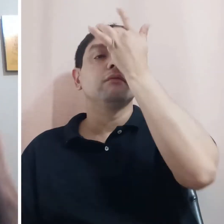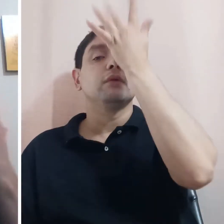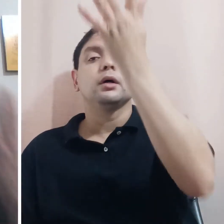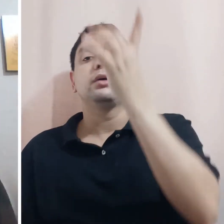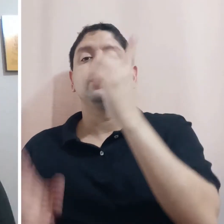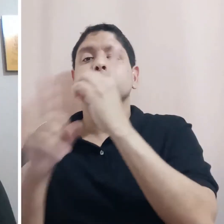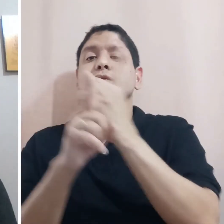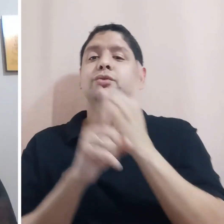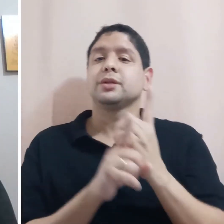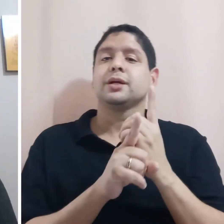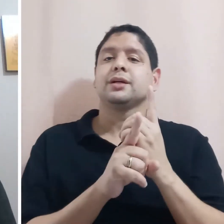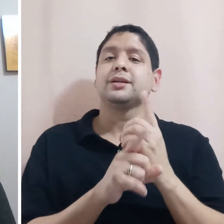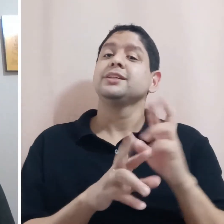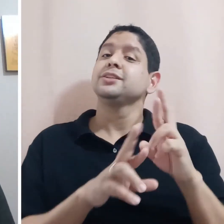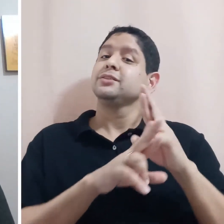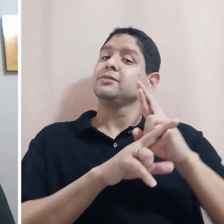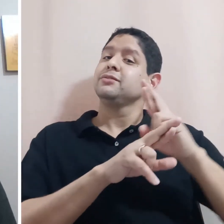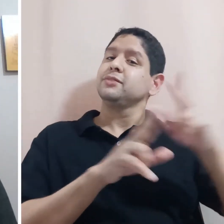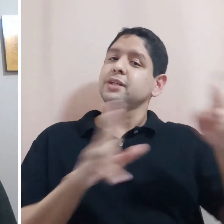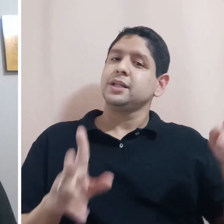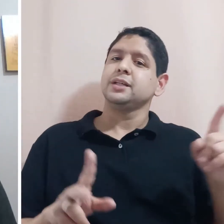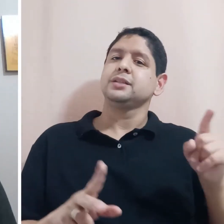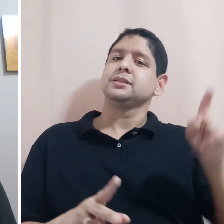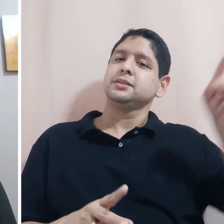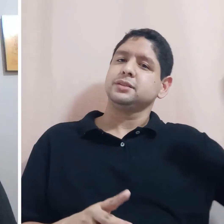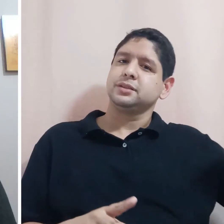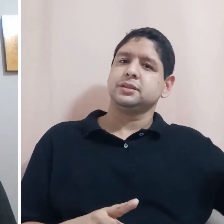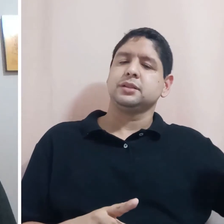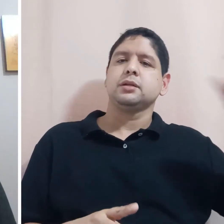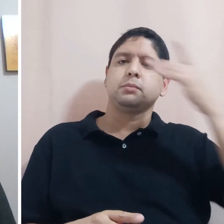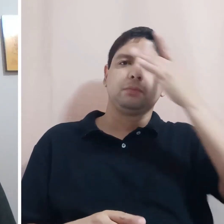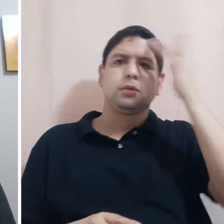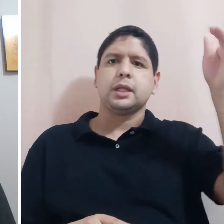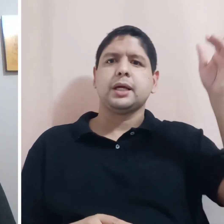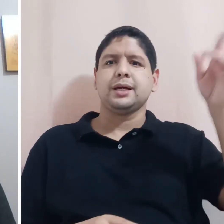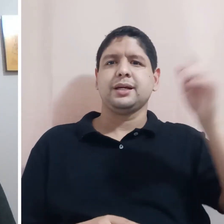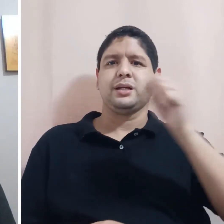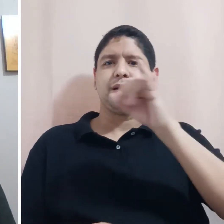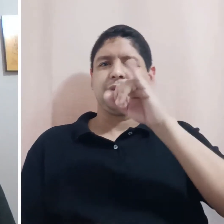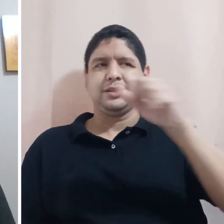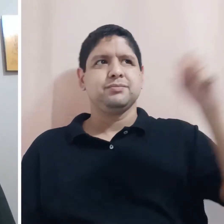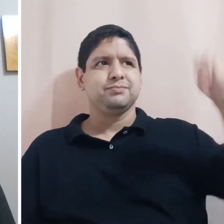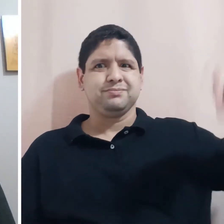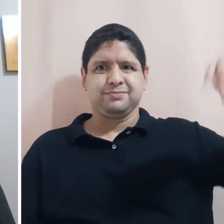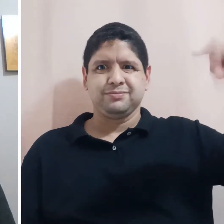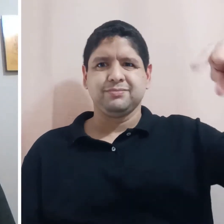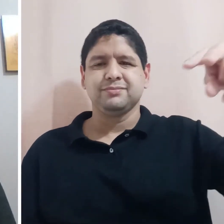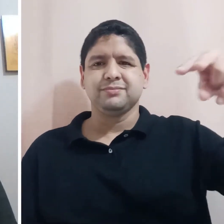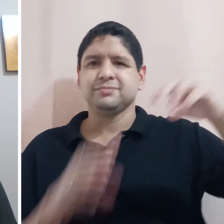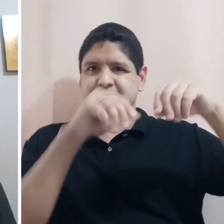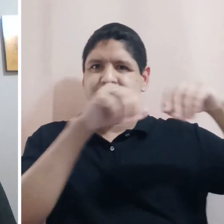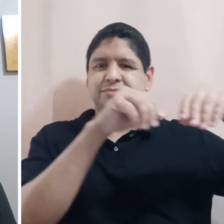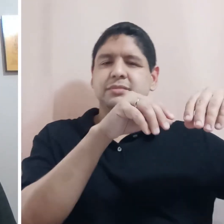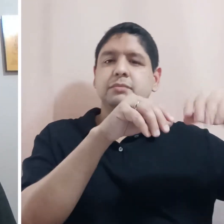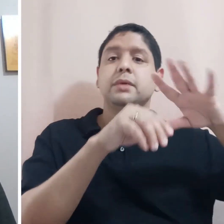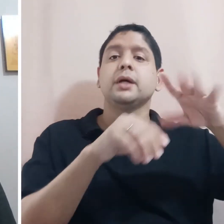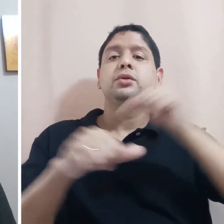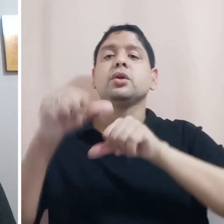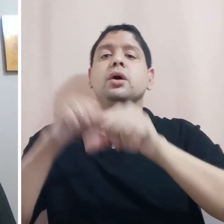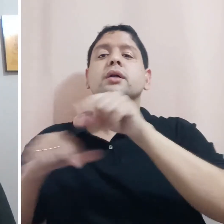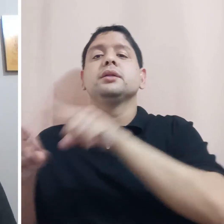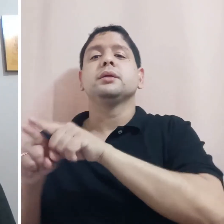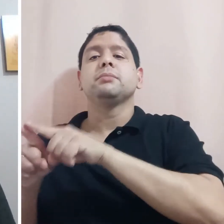né, pensaram, planejaram uma rota alternativa que seria, ao invés de seguir por terra até o